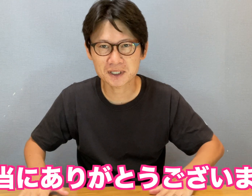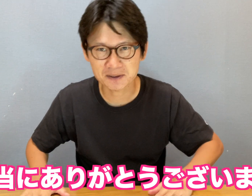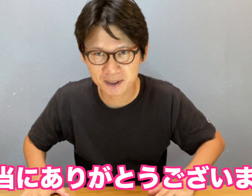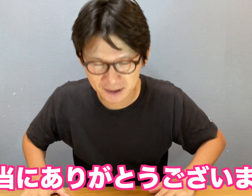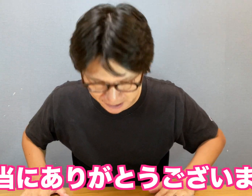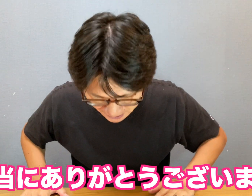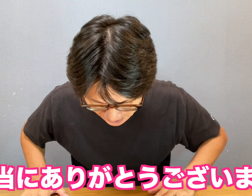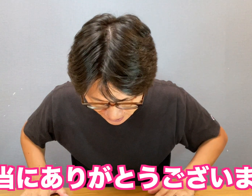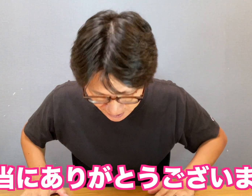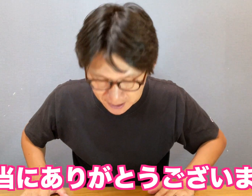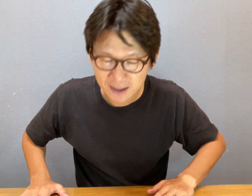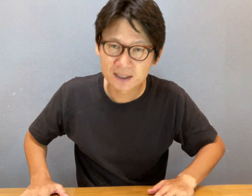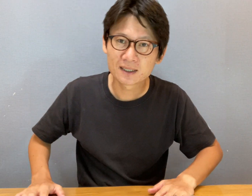ます。